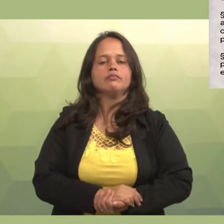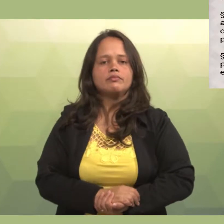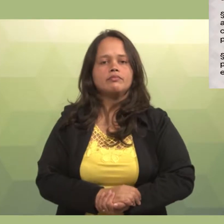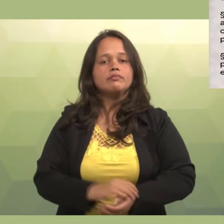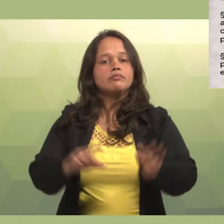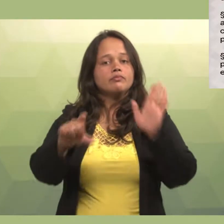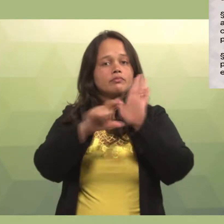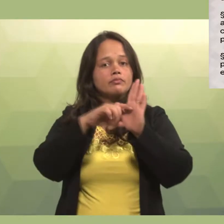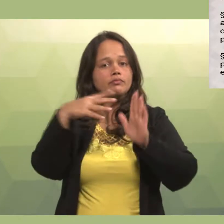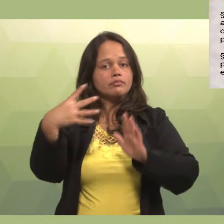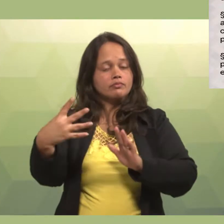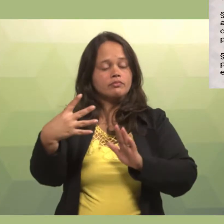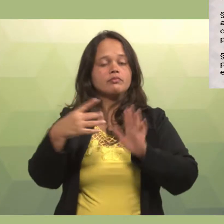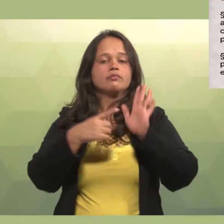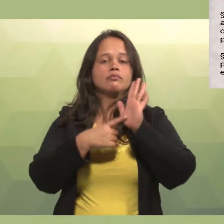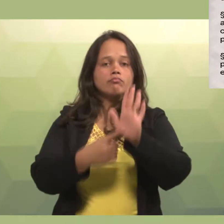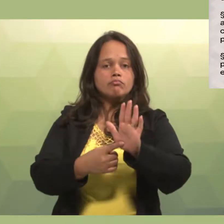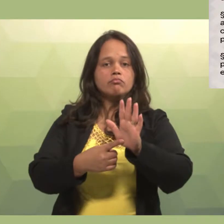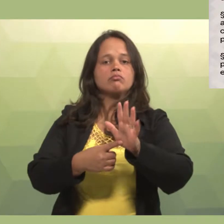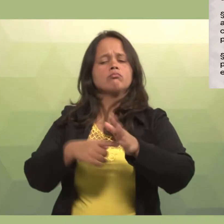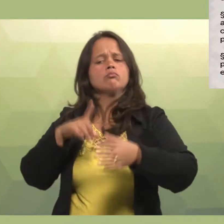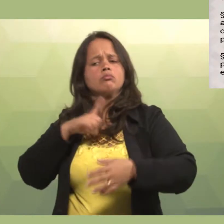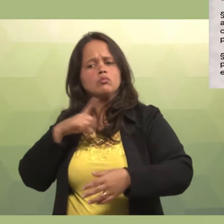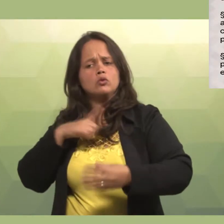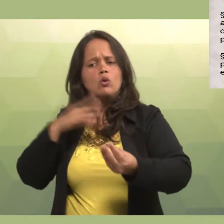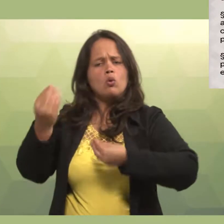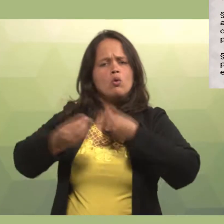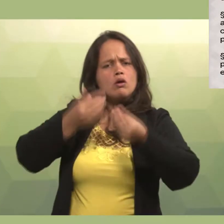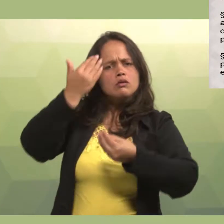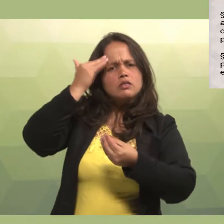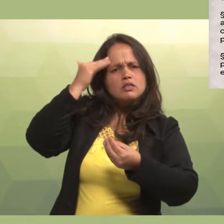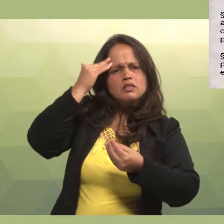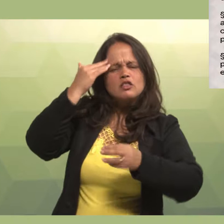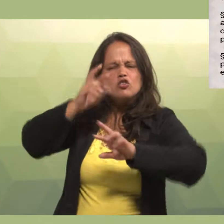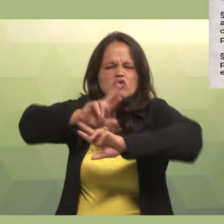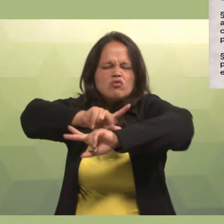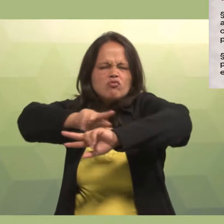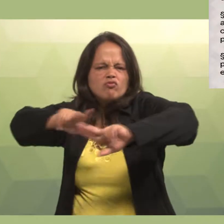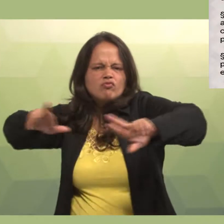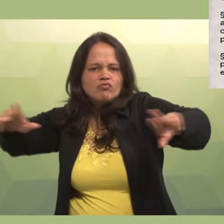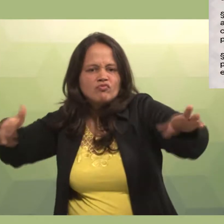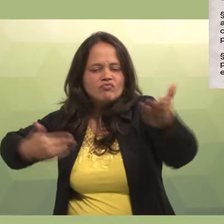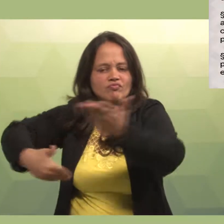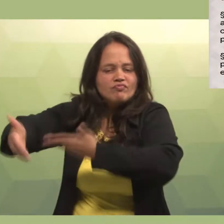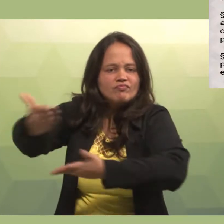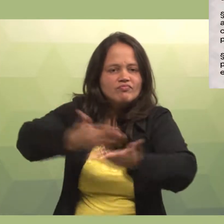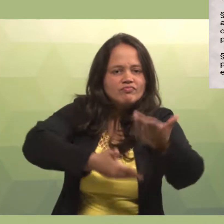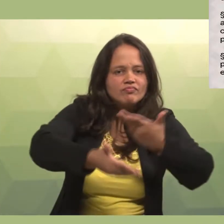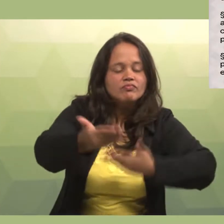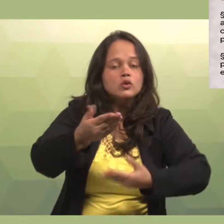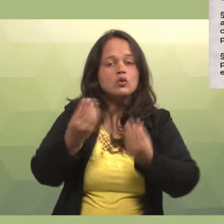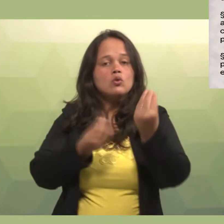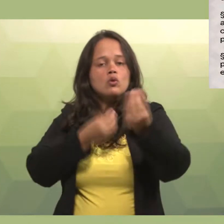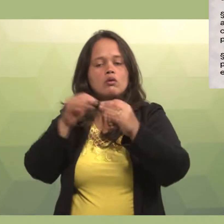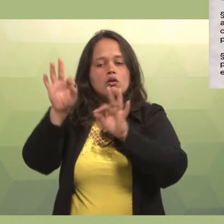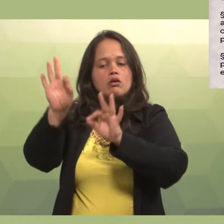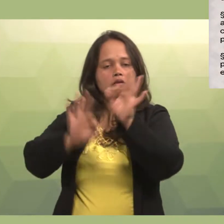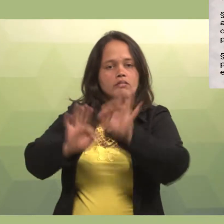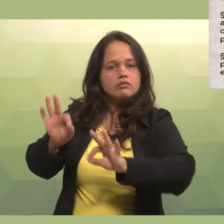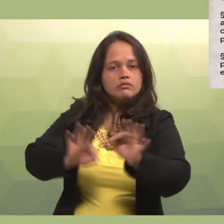4º traduz o entendimento da transversalidade como uma forma de organizar o trabalho didático-pedagógico